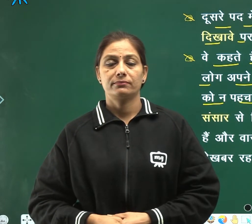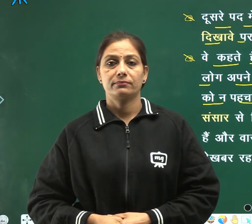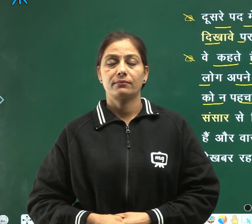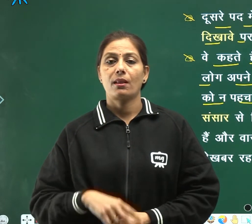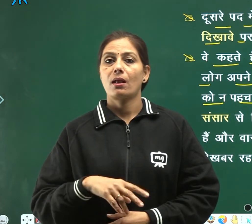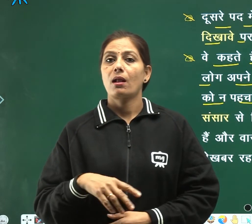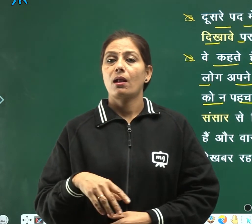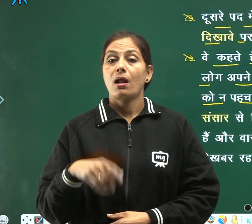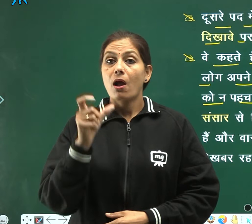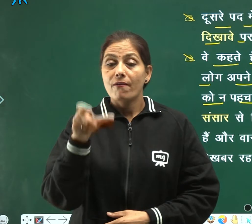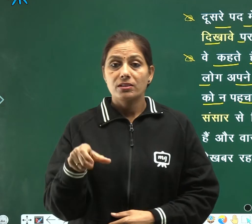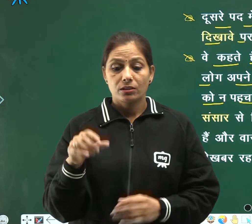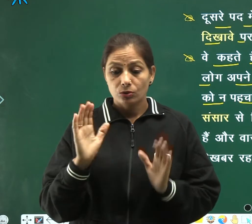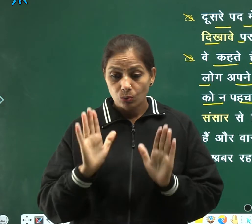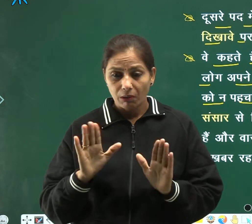अवास्तविक